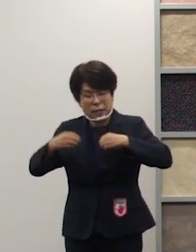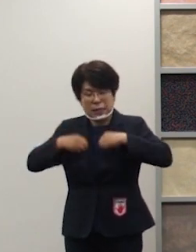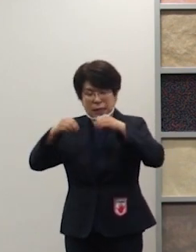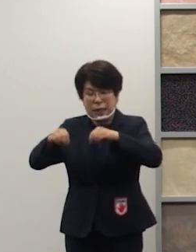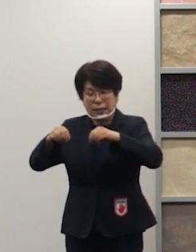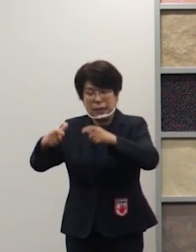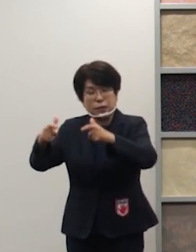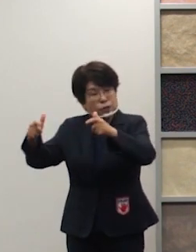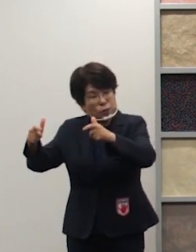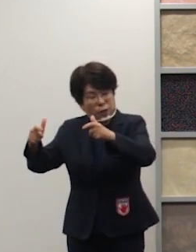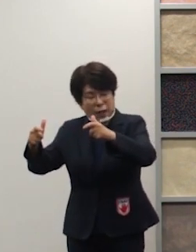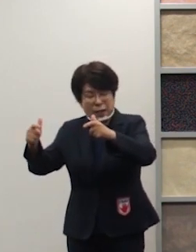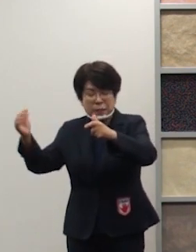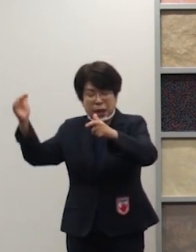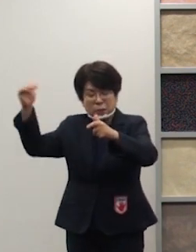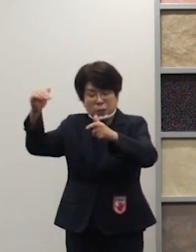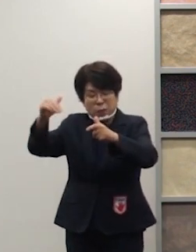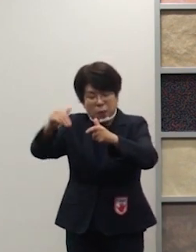してしまった。